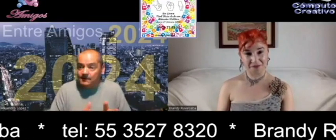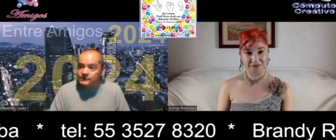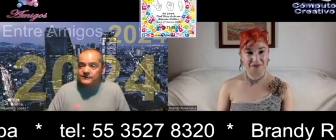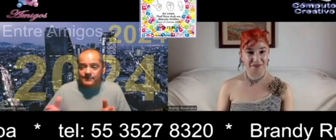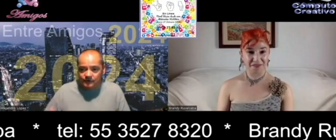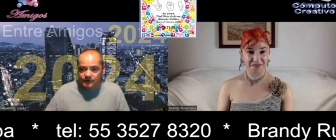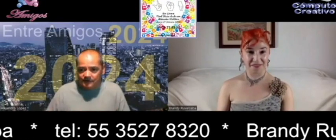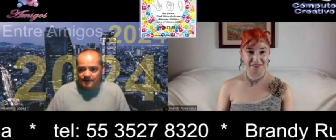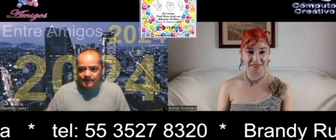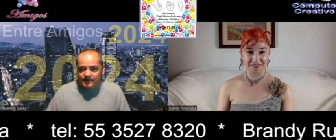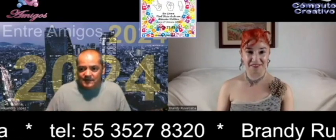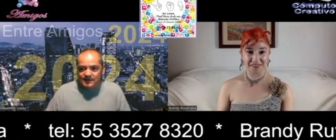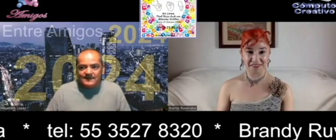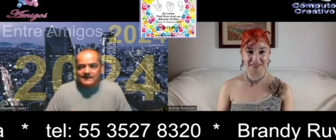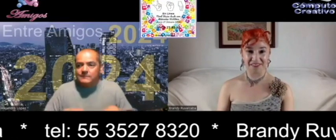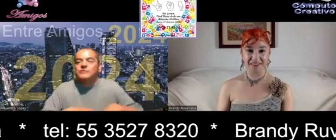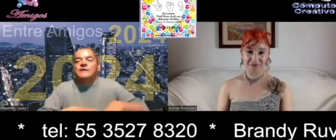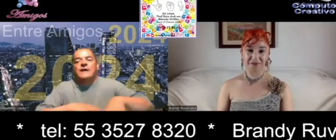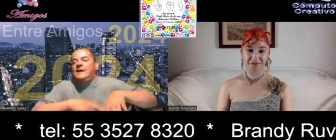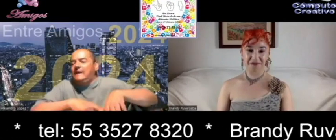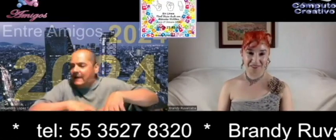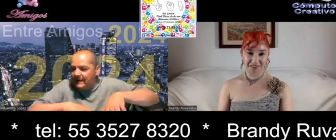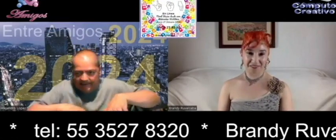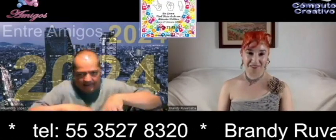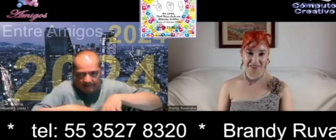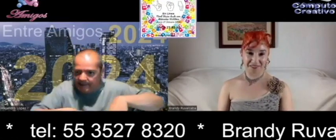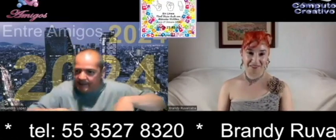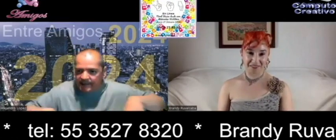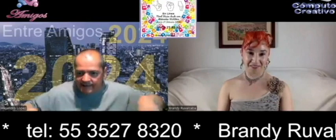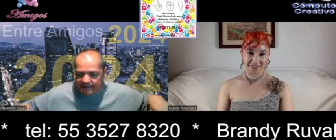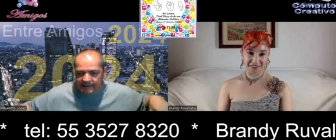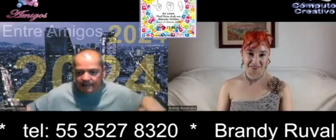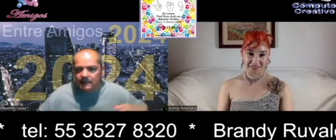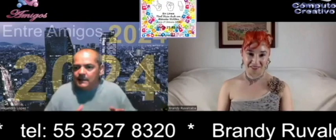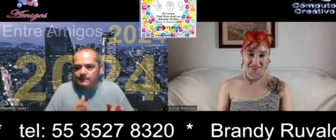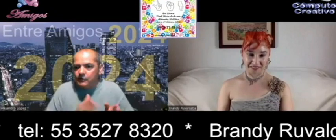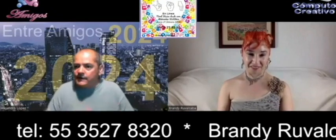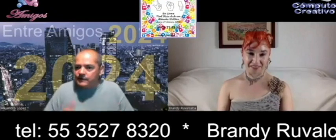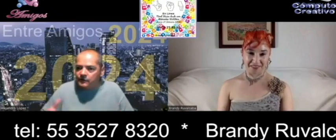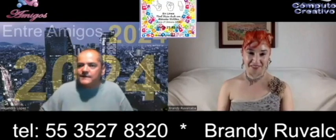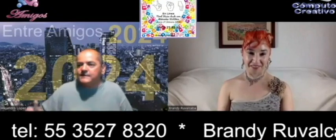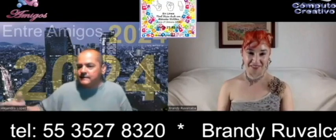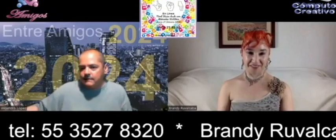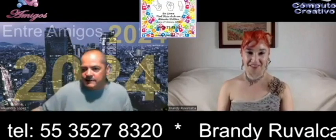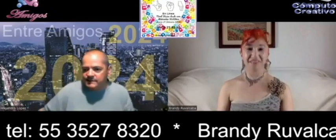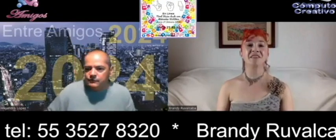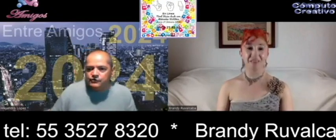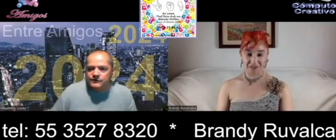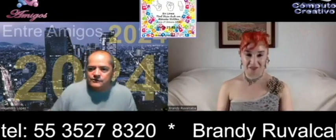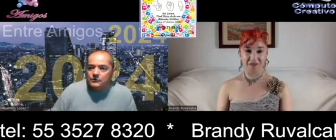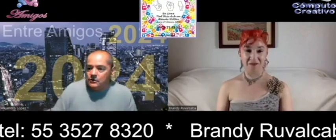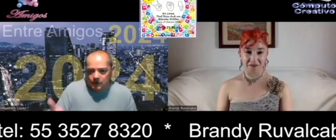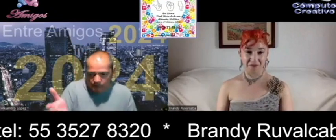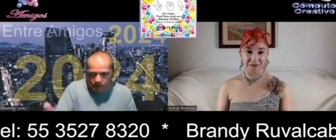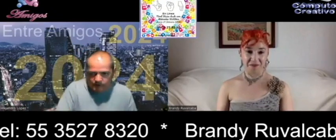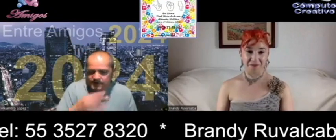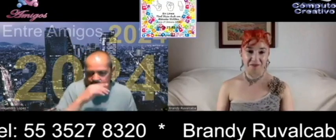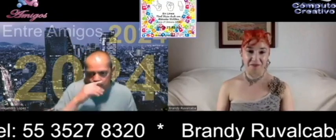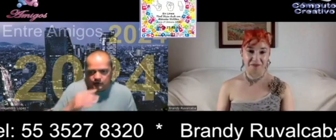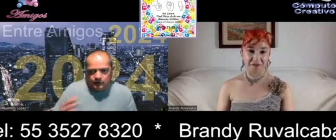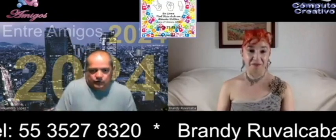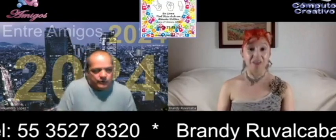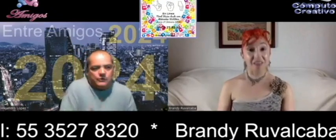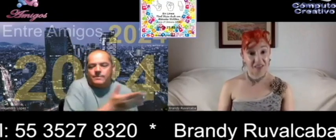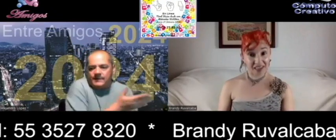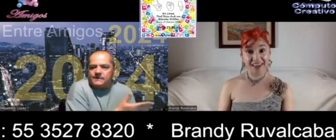Aunque hablamos español y estamos en América Latina, por regiones, pasa mucho eso. Como dices,